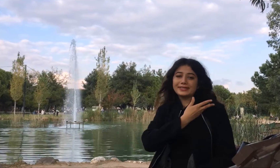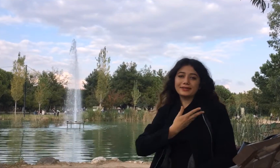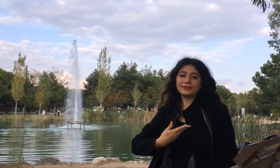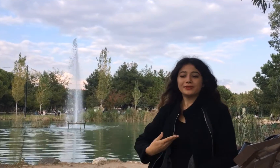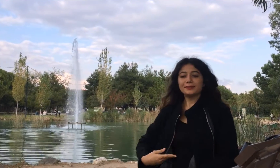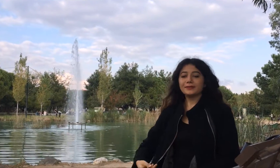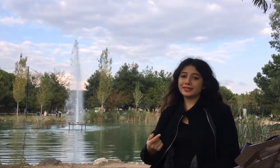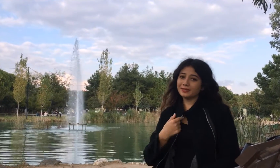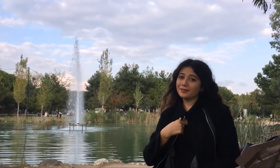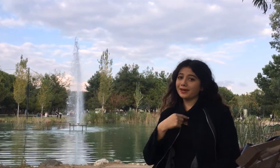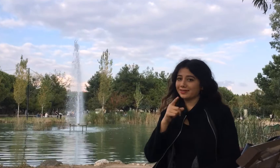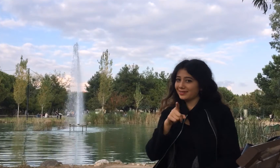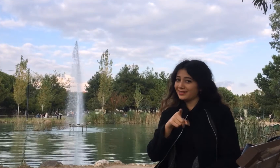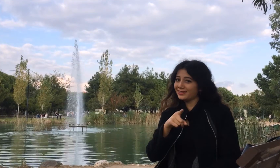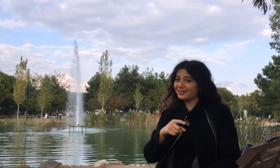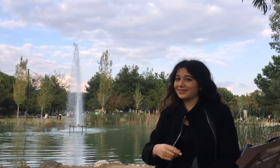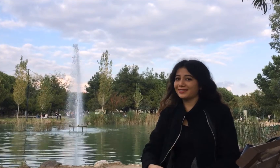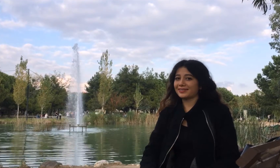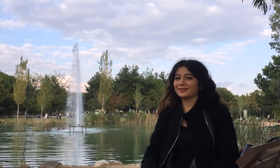Öyle sevdim ki ben seni.